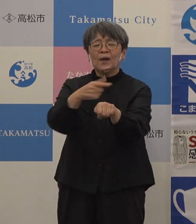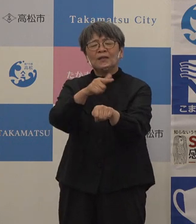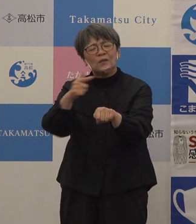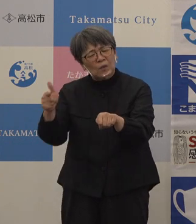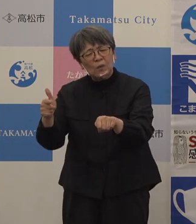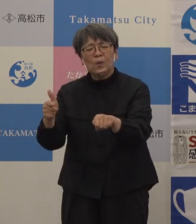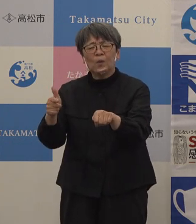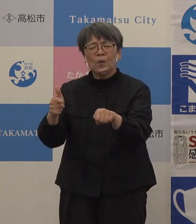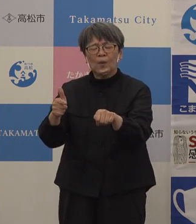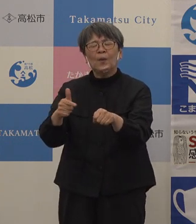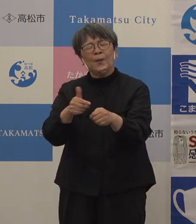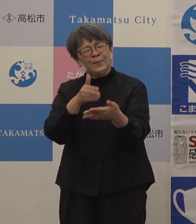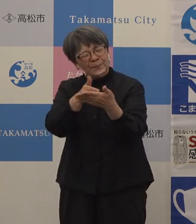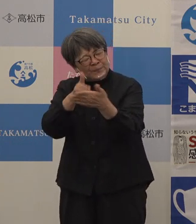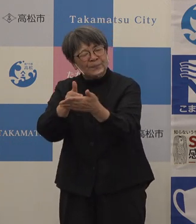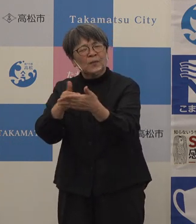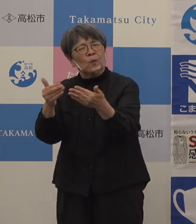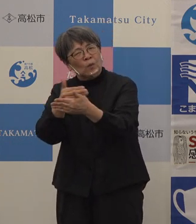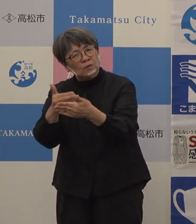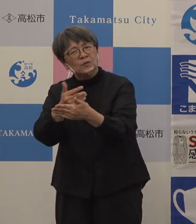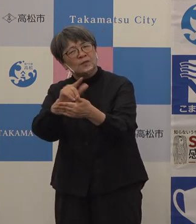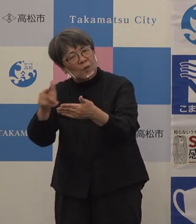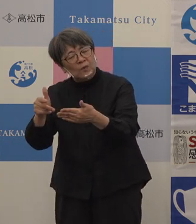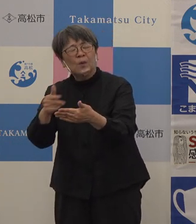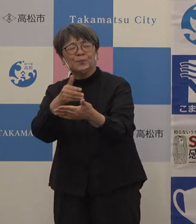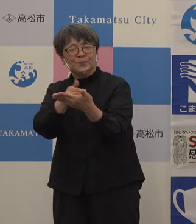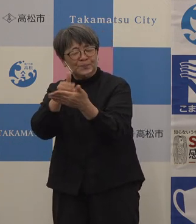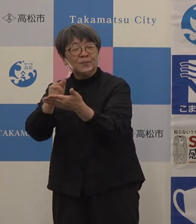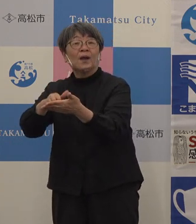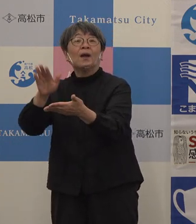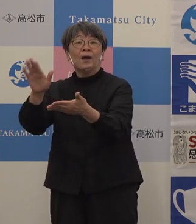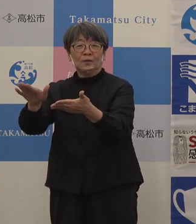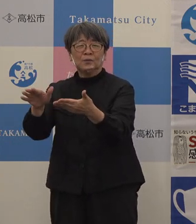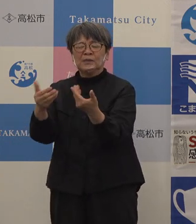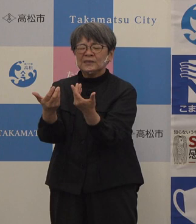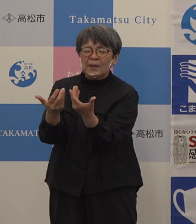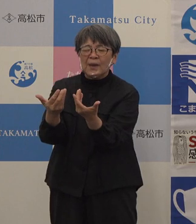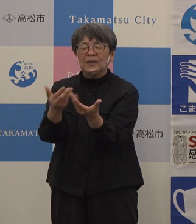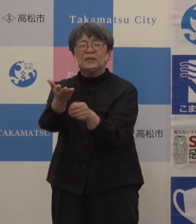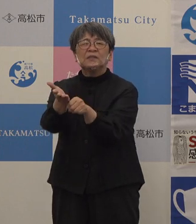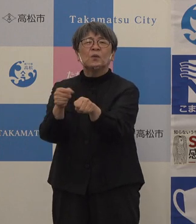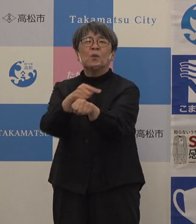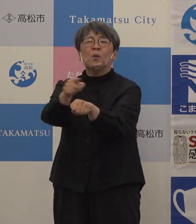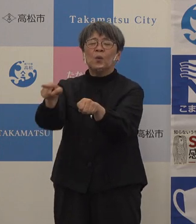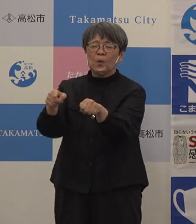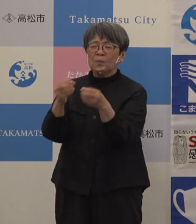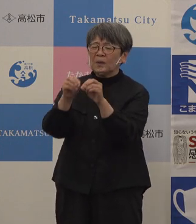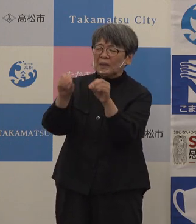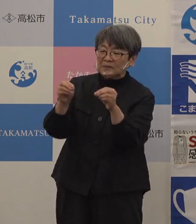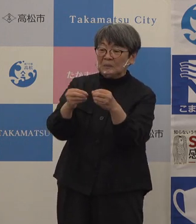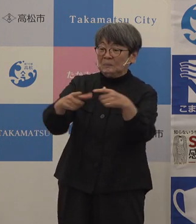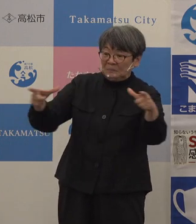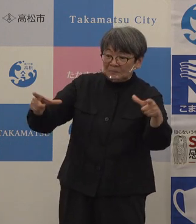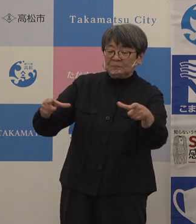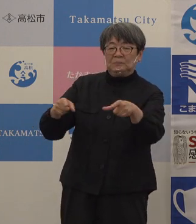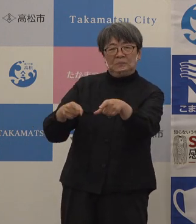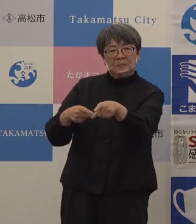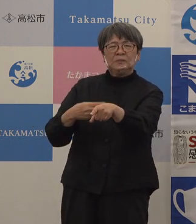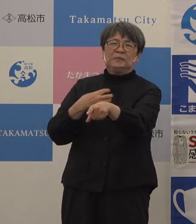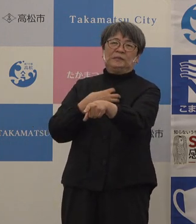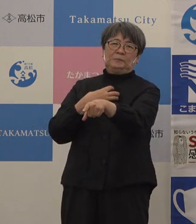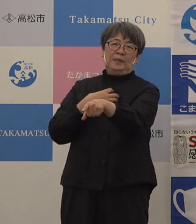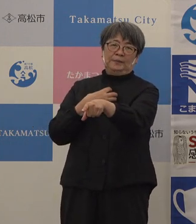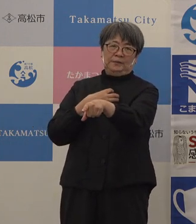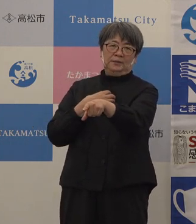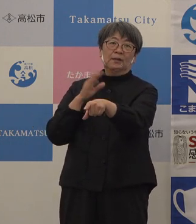資源の制約とか、そのようなことがあって、狭い離島の中で感染拡大というのが非常に危